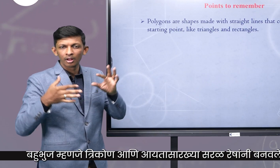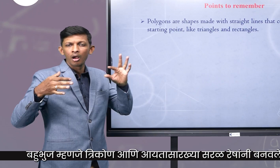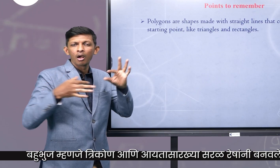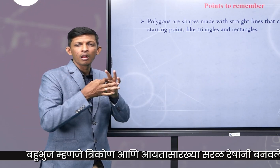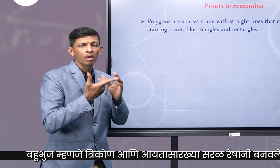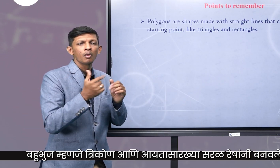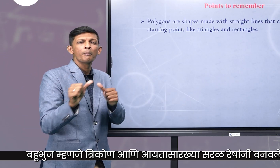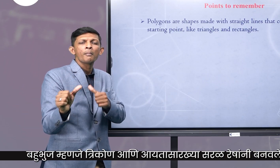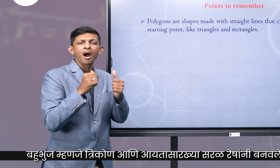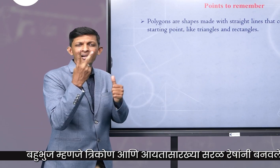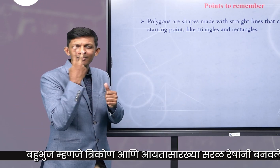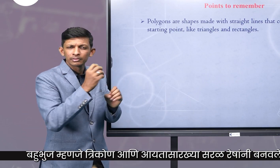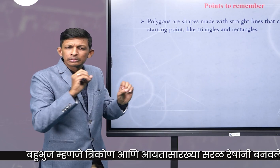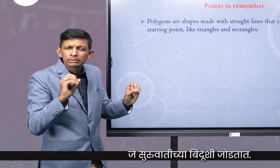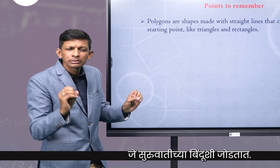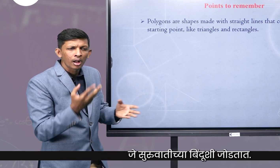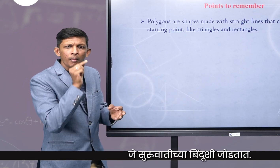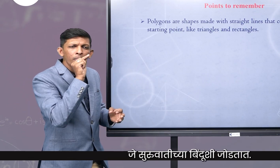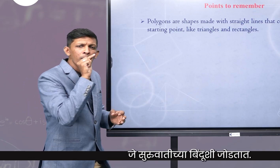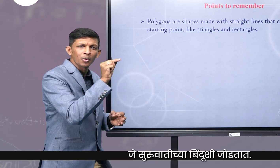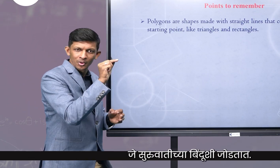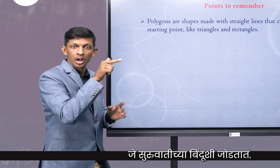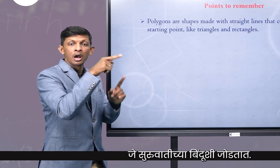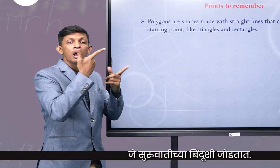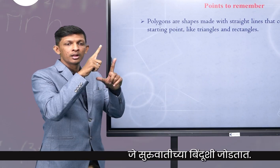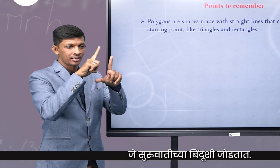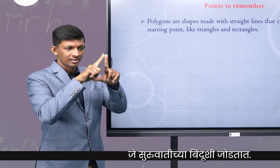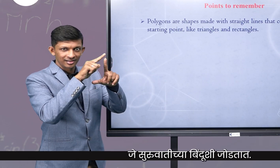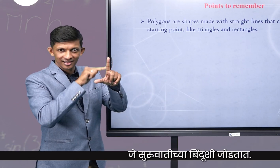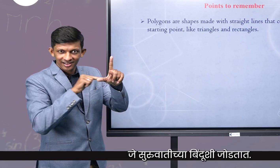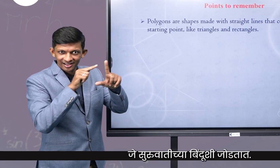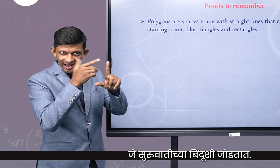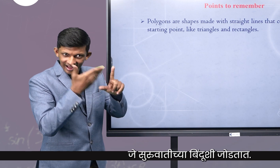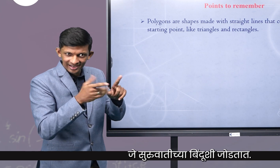रेषांनी बनलेले आकार असतात जे सुरुवातीला बिंदूंशी जोडतात.